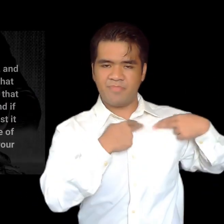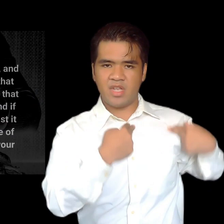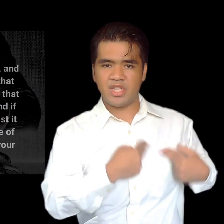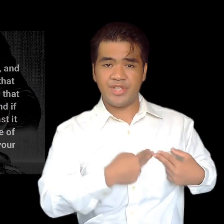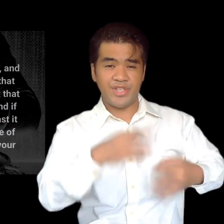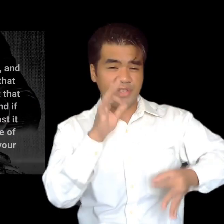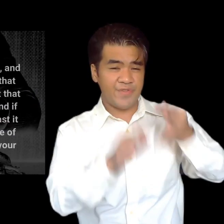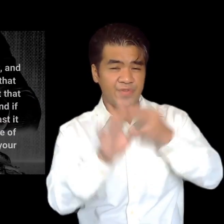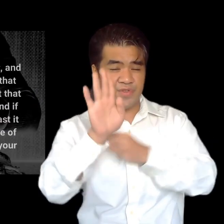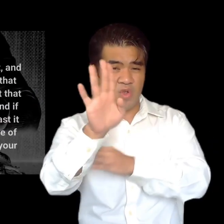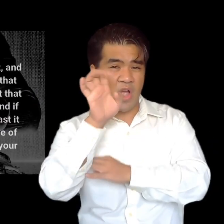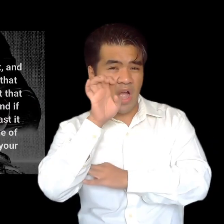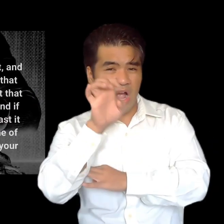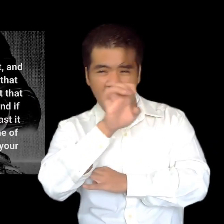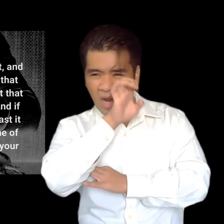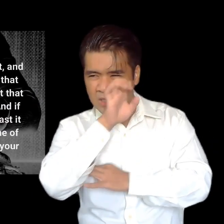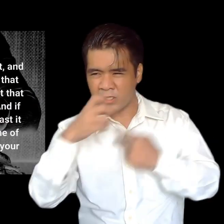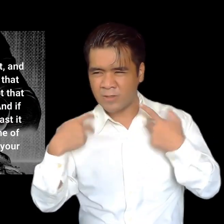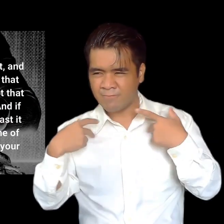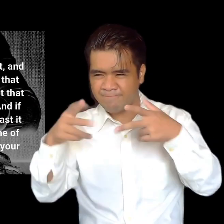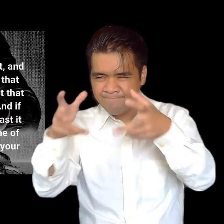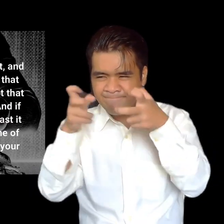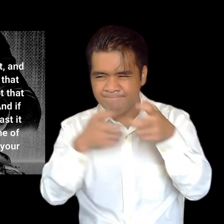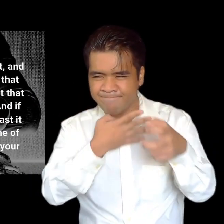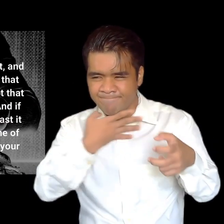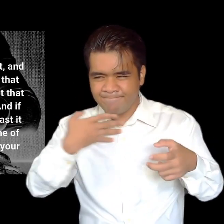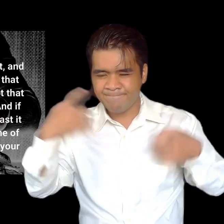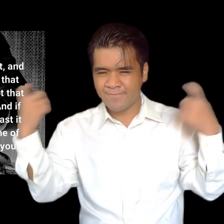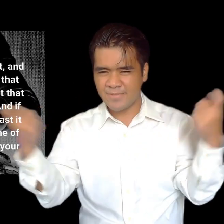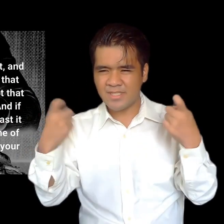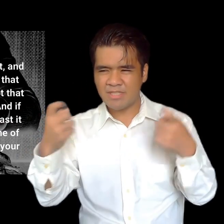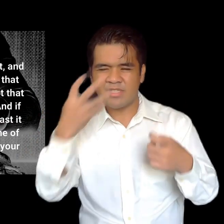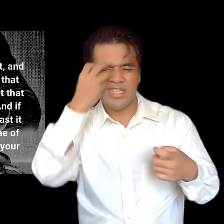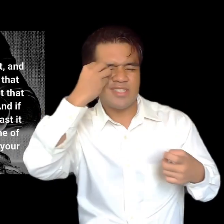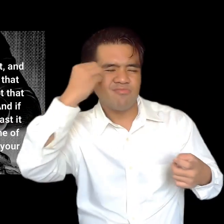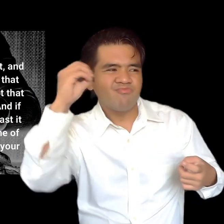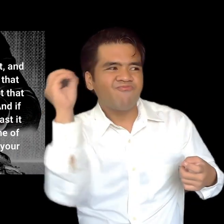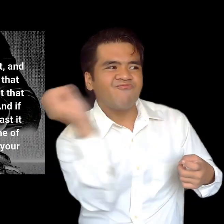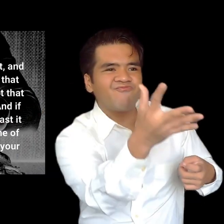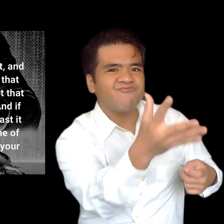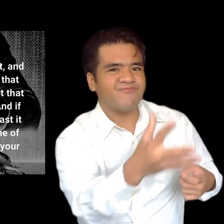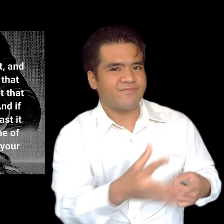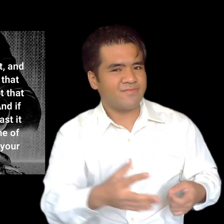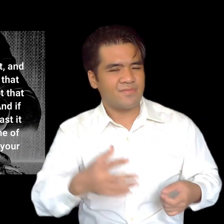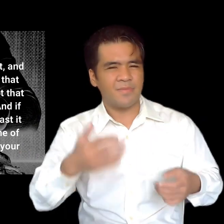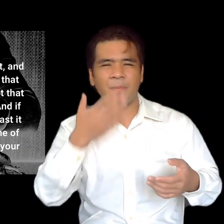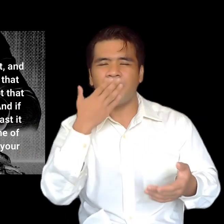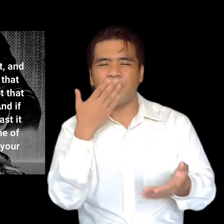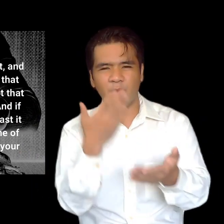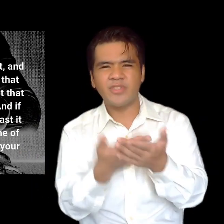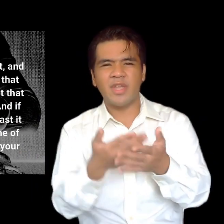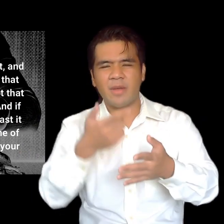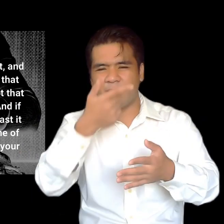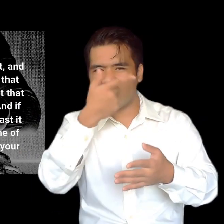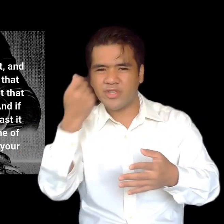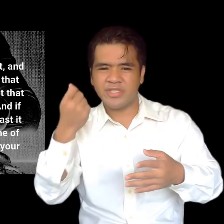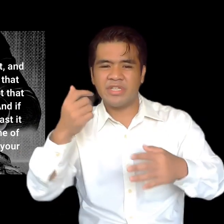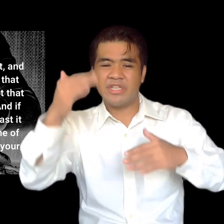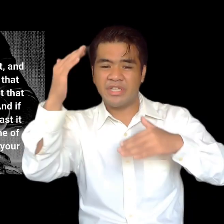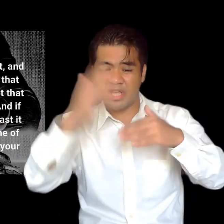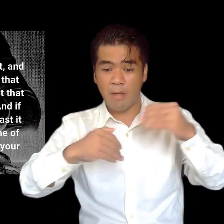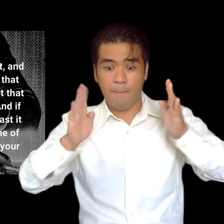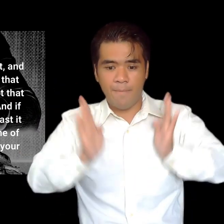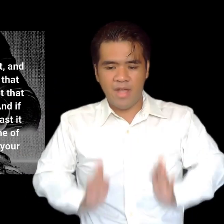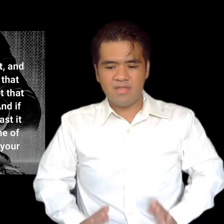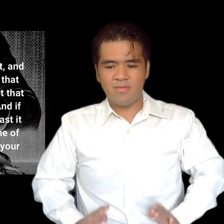ay nagiging sanhin ng iyong pagkakasala, dukutin mo ito at itapon. Mabuti pang mawalan ka ng isang bahagi ng iyong katawan